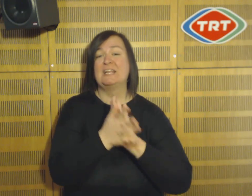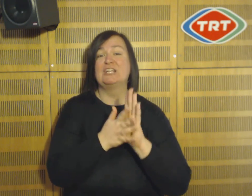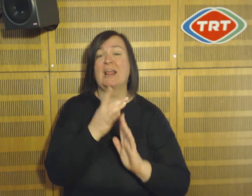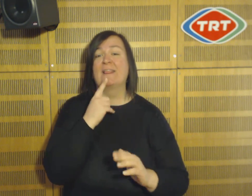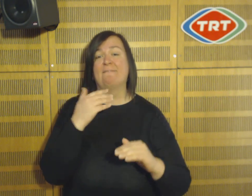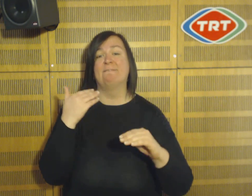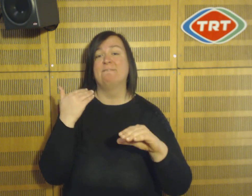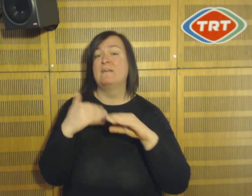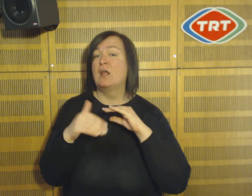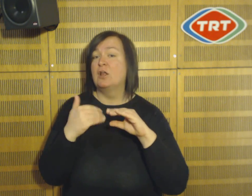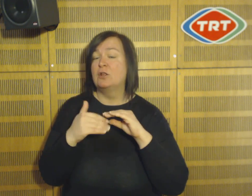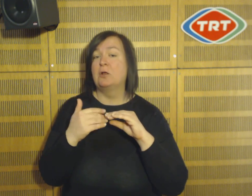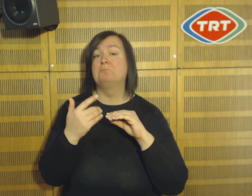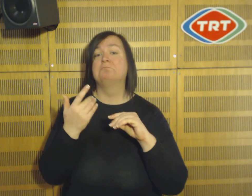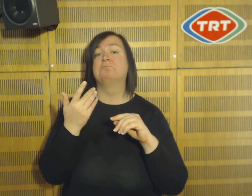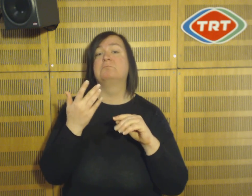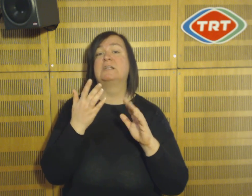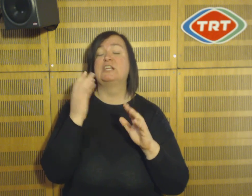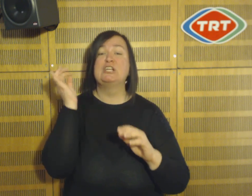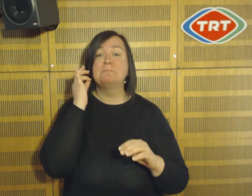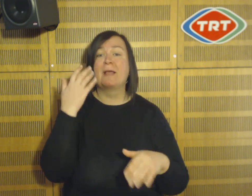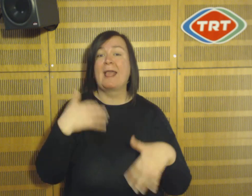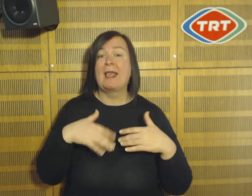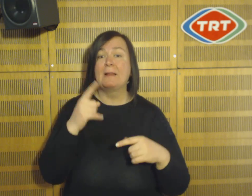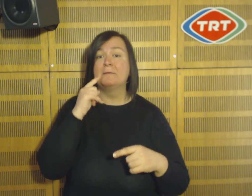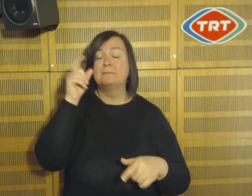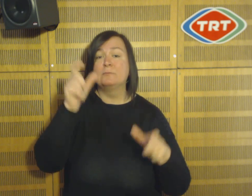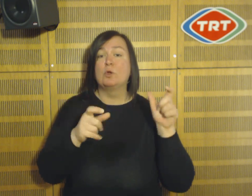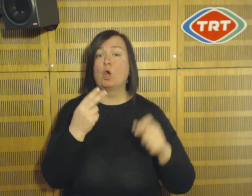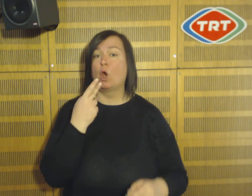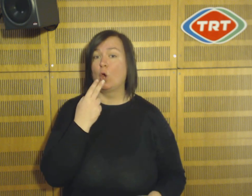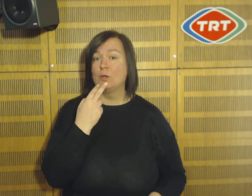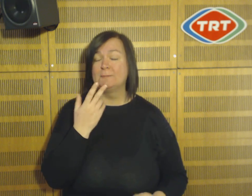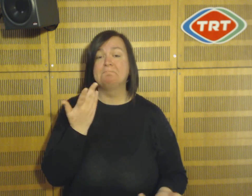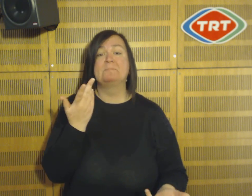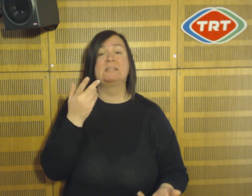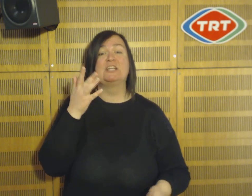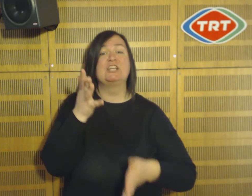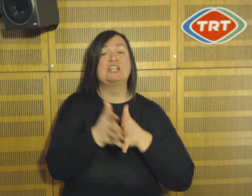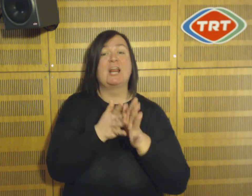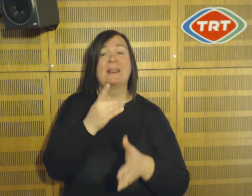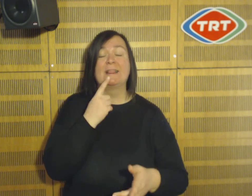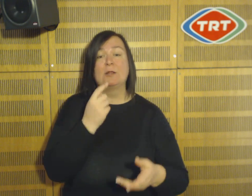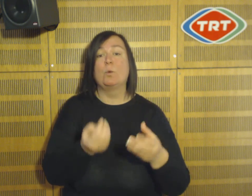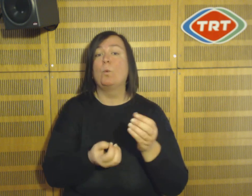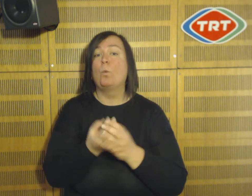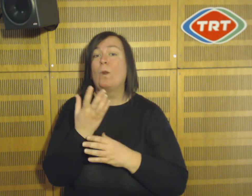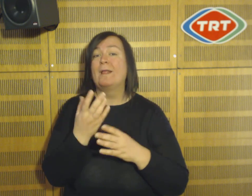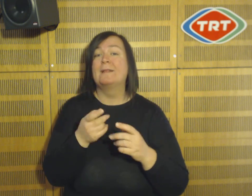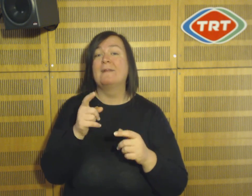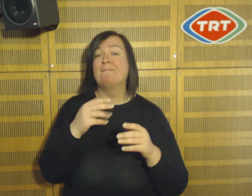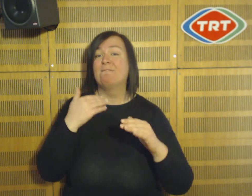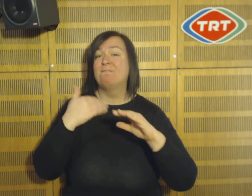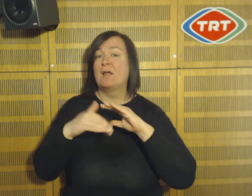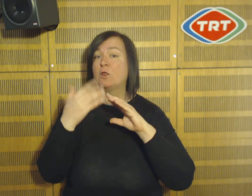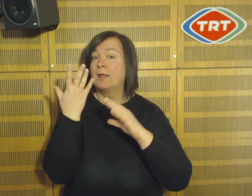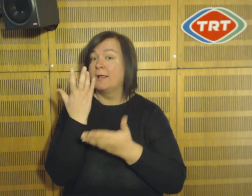video verilerinin yani işaret işitme engelli bir bireyin konuştukları ya da işaret dilindeki üretimlerini video kaydı altına alınarak